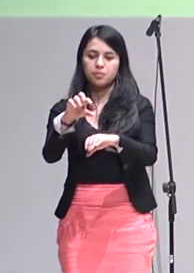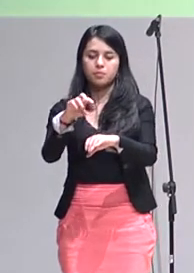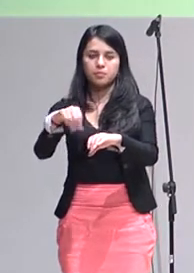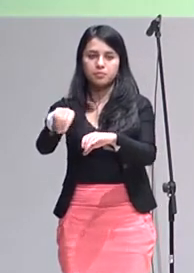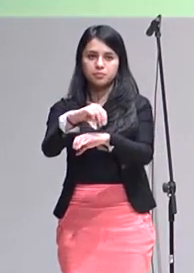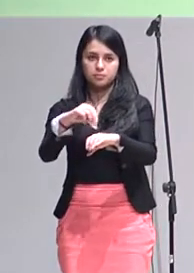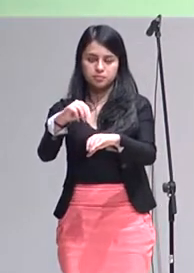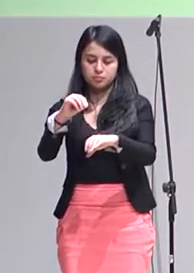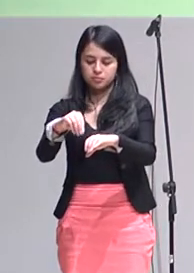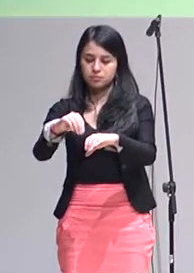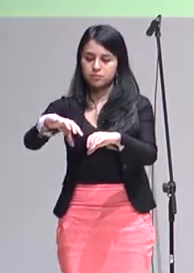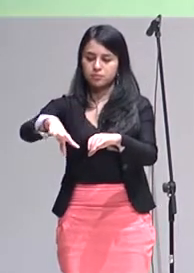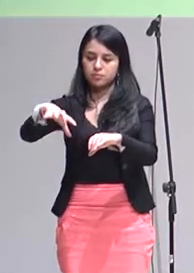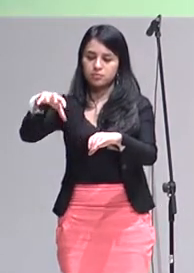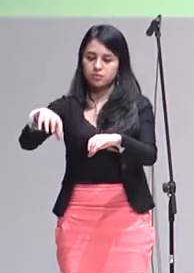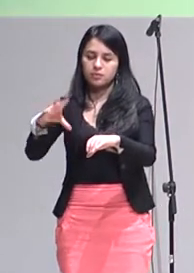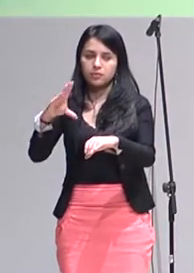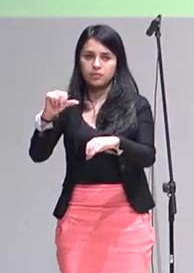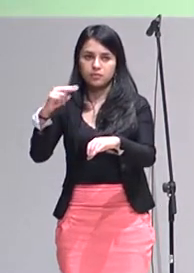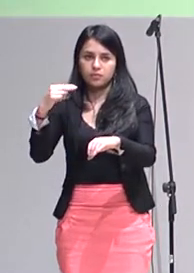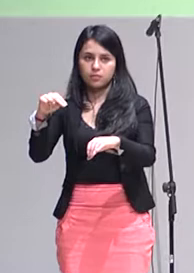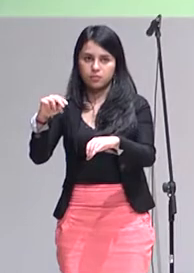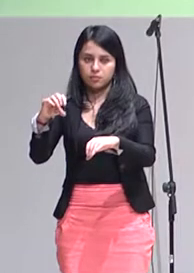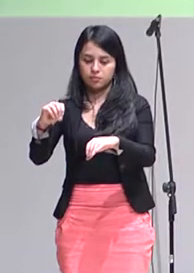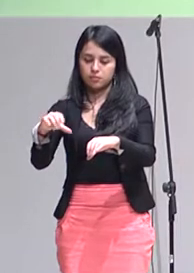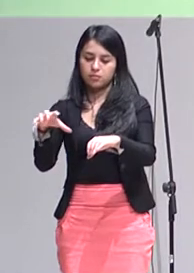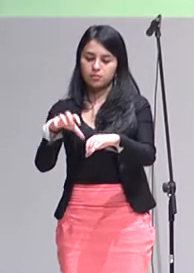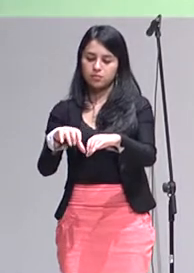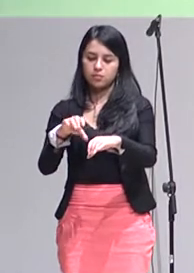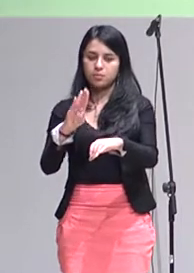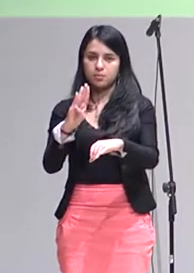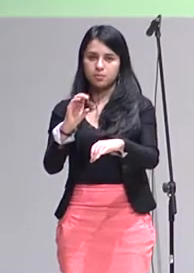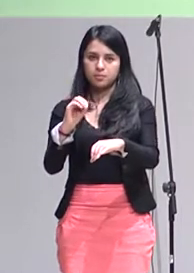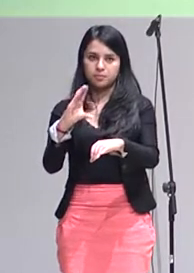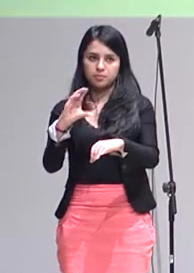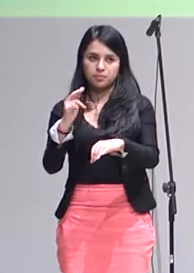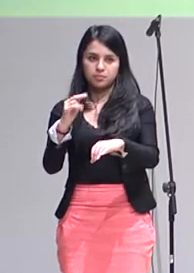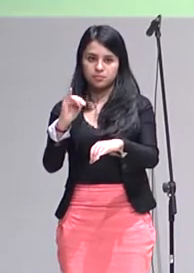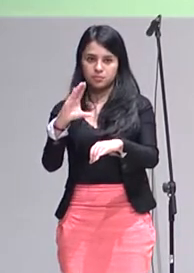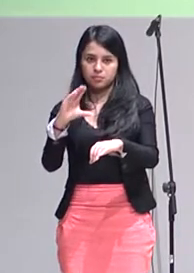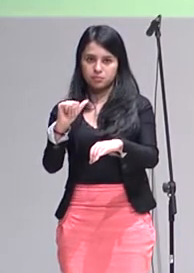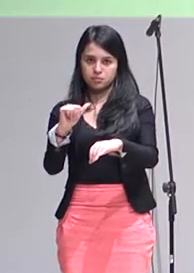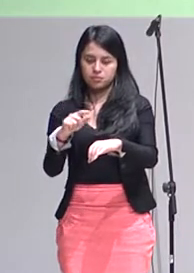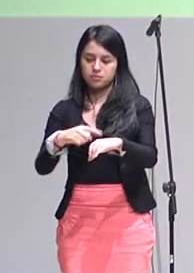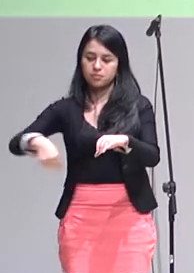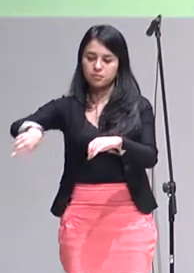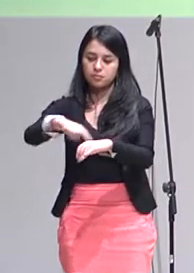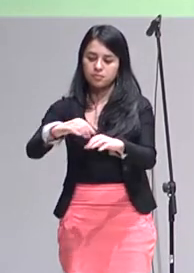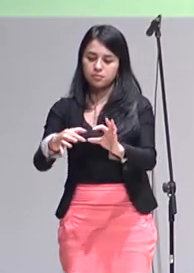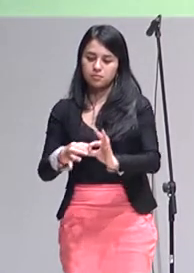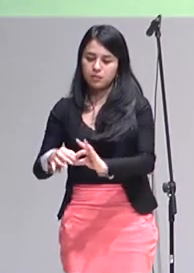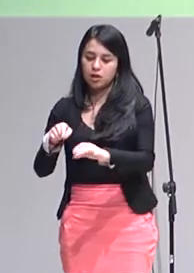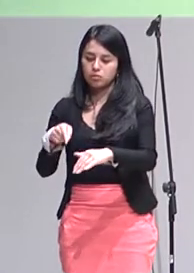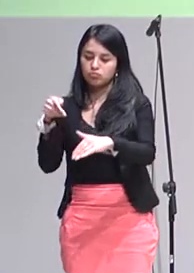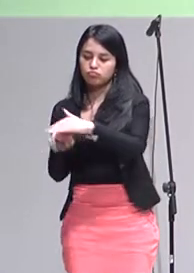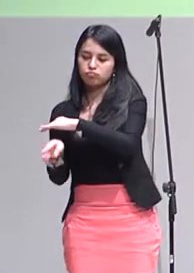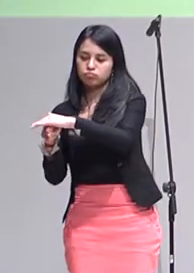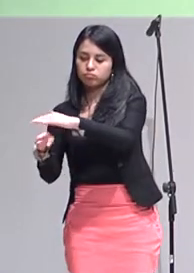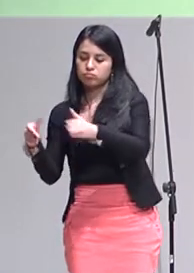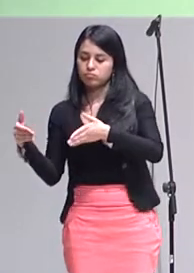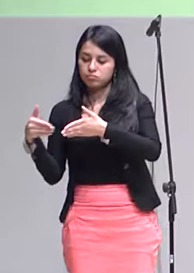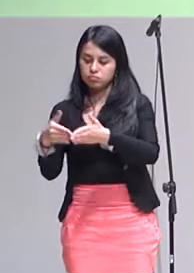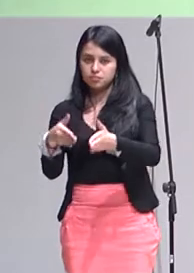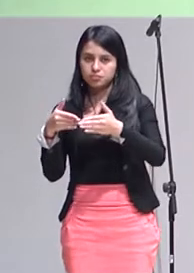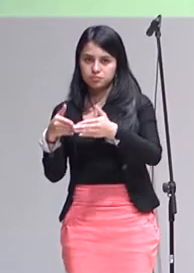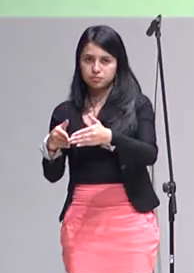el corregimiento de Caño del Oro y el corregimiento de Boca Chica. Bueno, Boca Chica es el acceso de todos los barcos